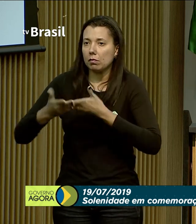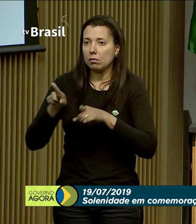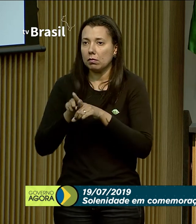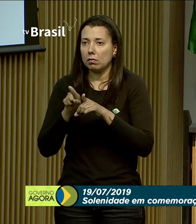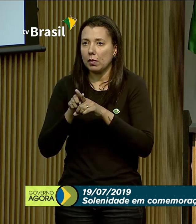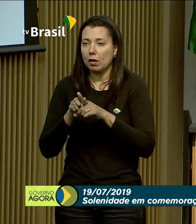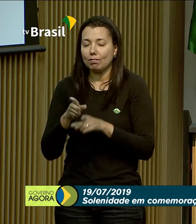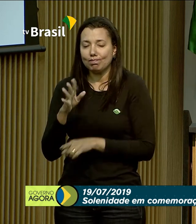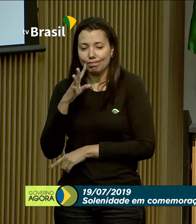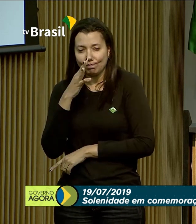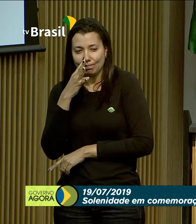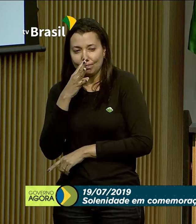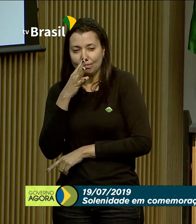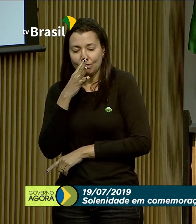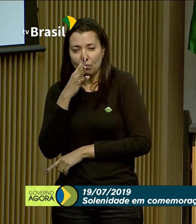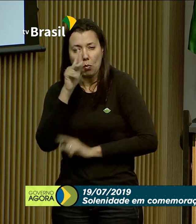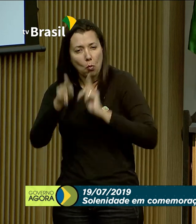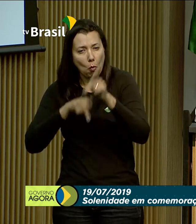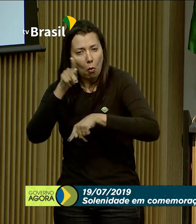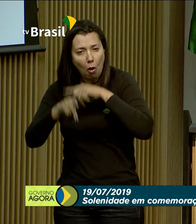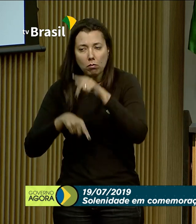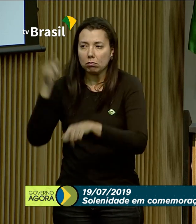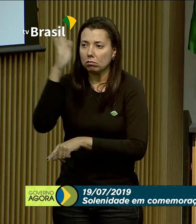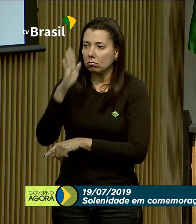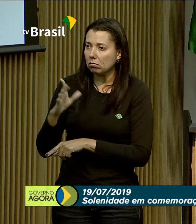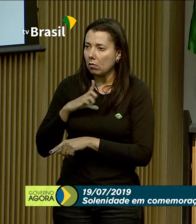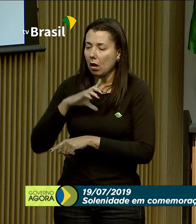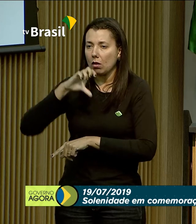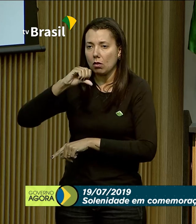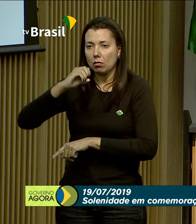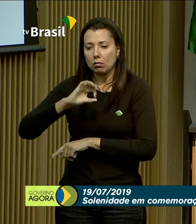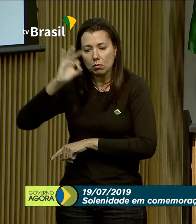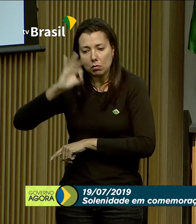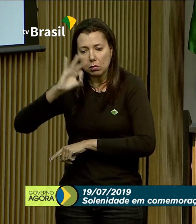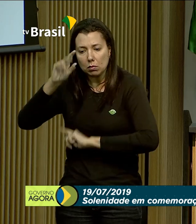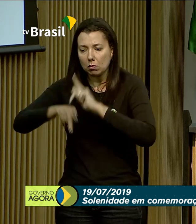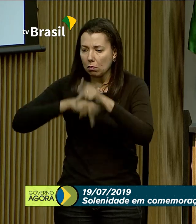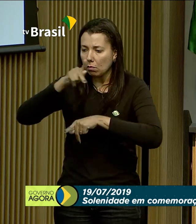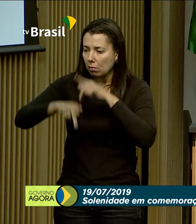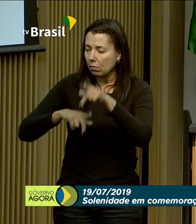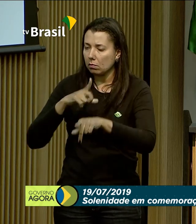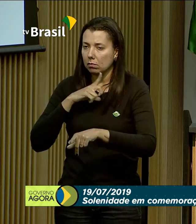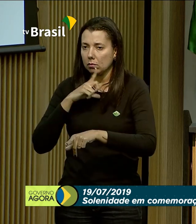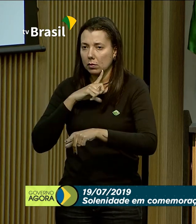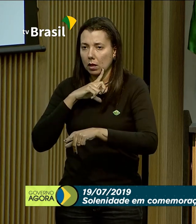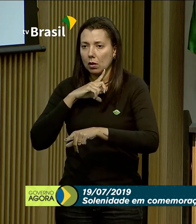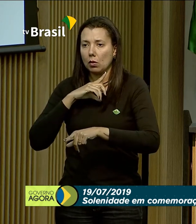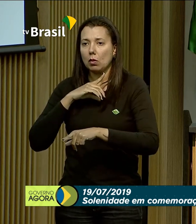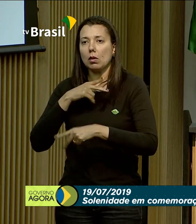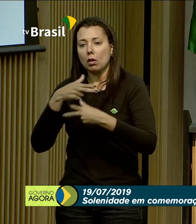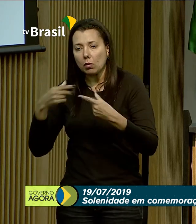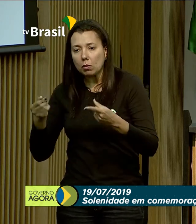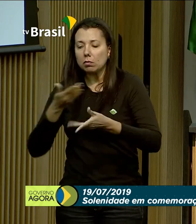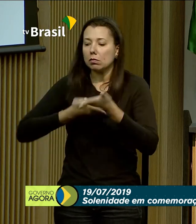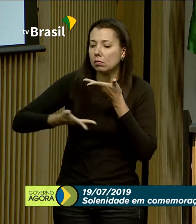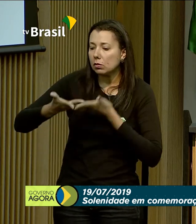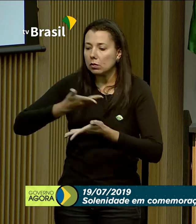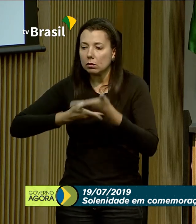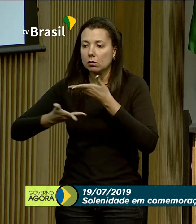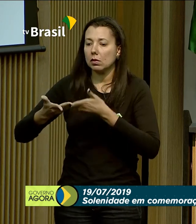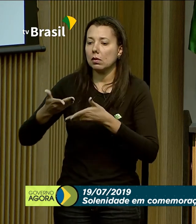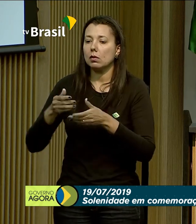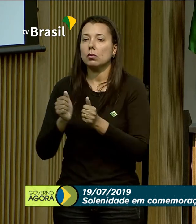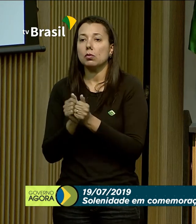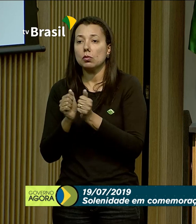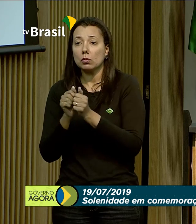pelo encantamento dos brasileiros, mais de 90% da população tem algum nível de envolvimento em